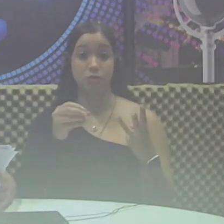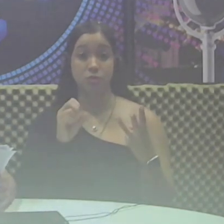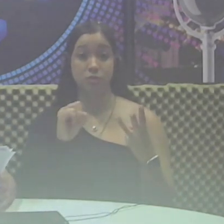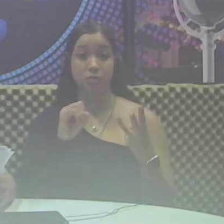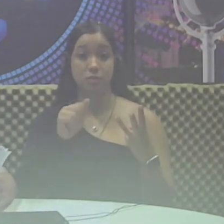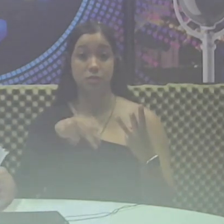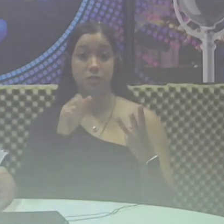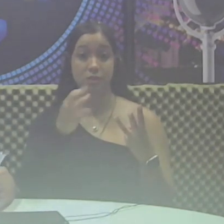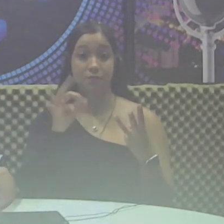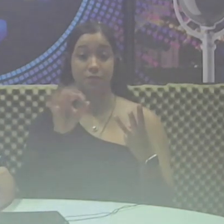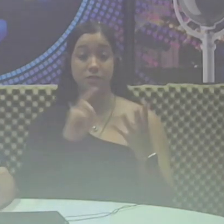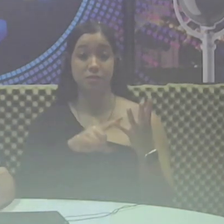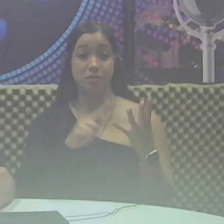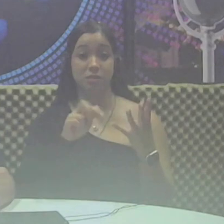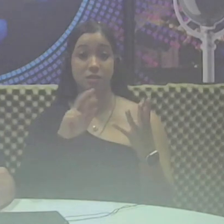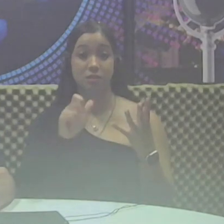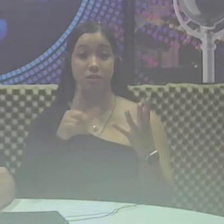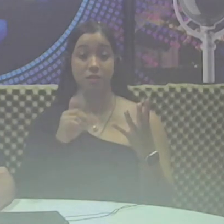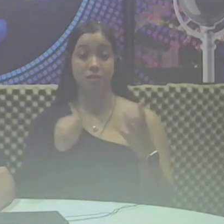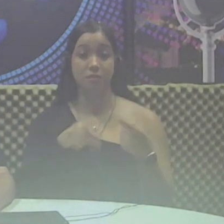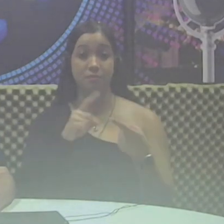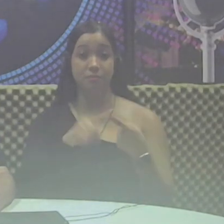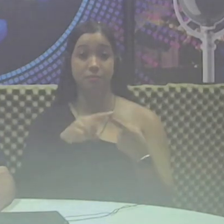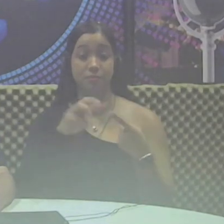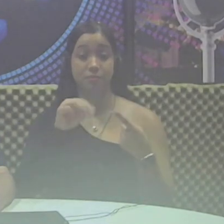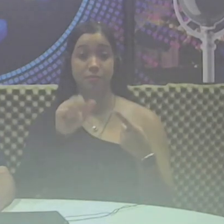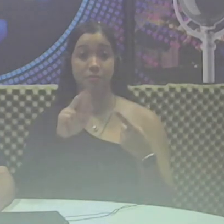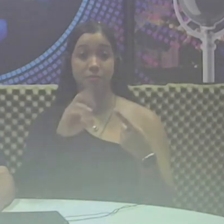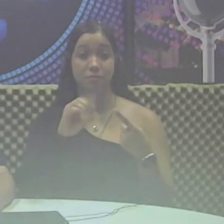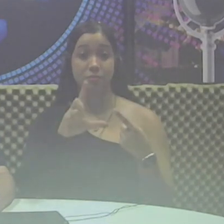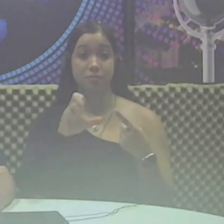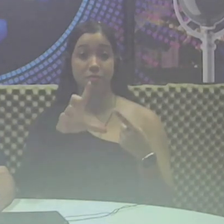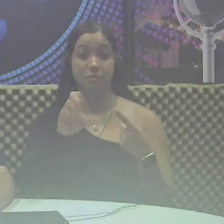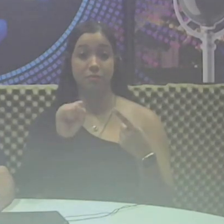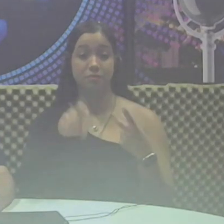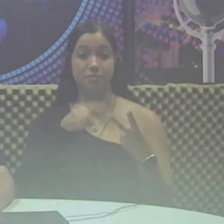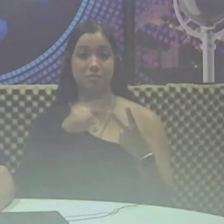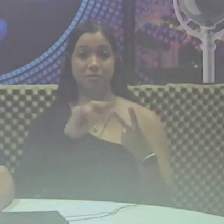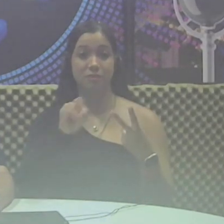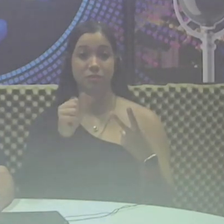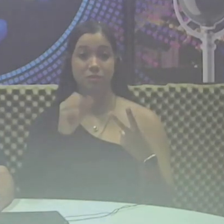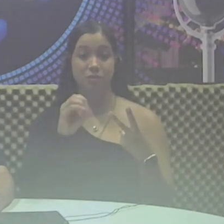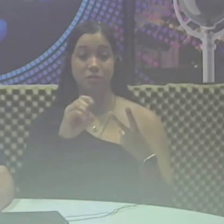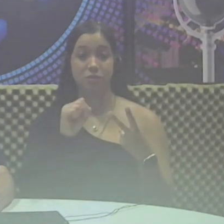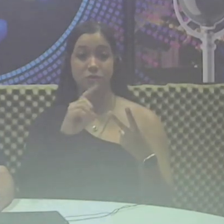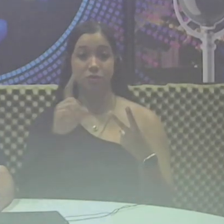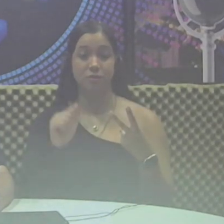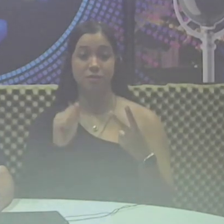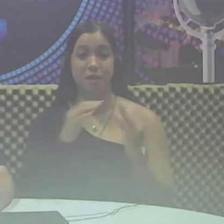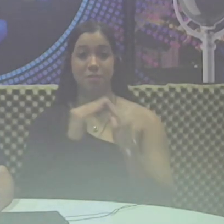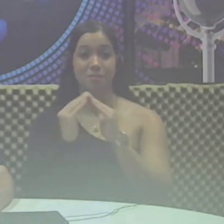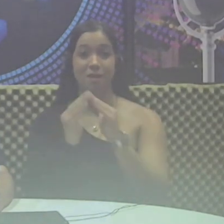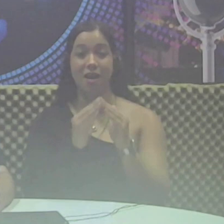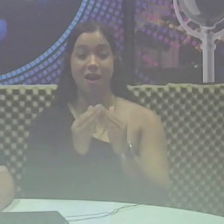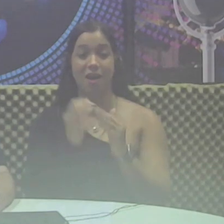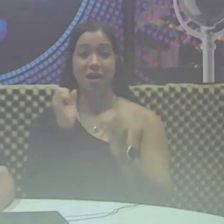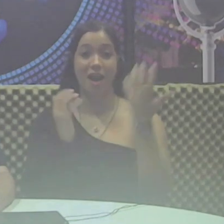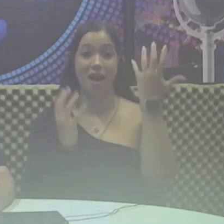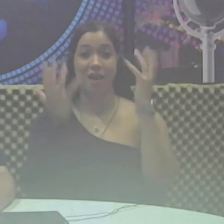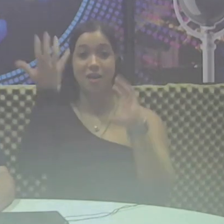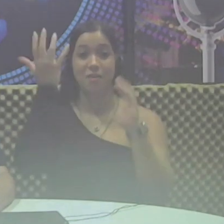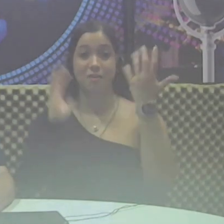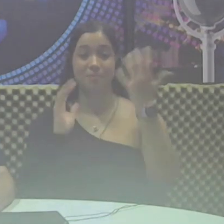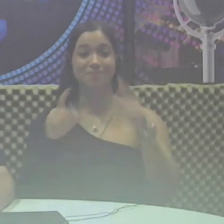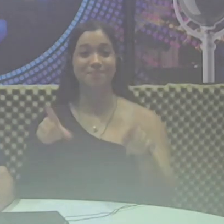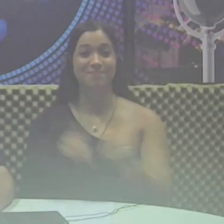França, Geralda Pereira dos Santos, Mauro Leles Marques e João de Souza Brito, no bairro Aclimação. Também